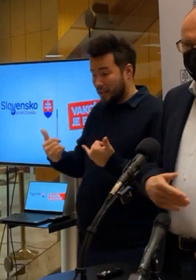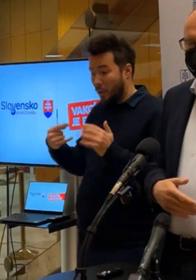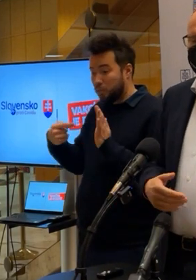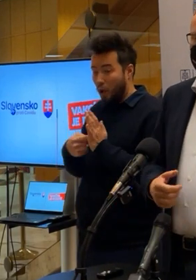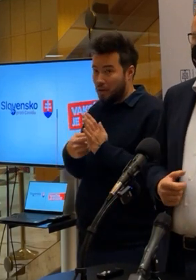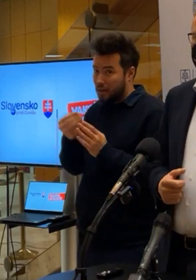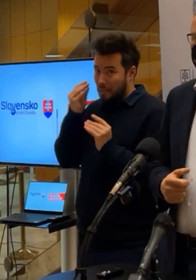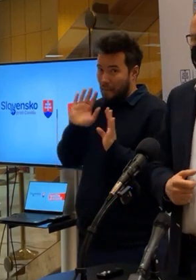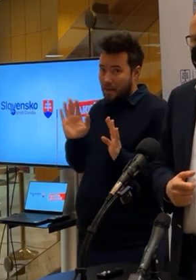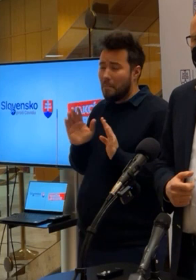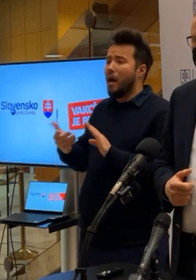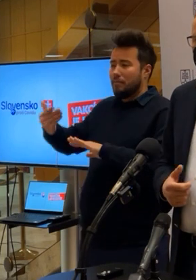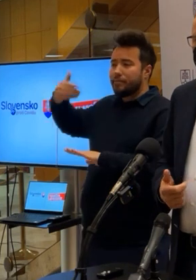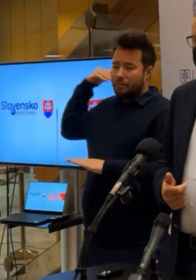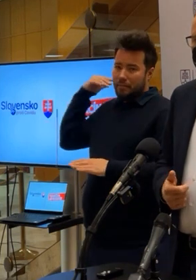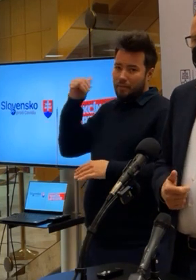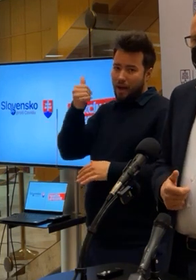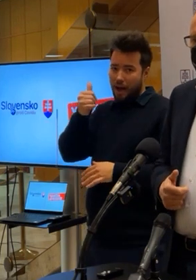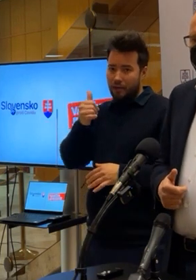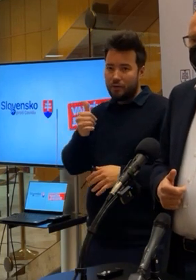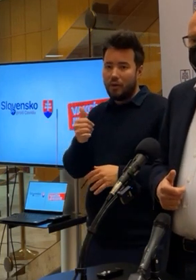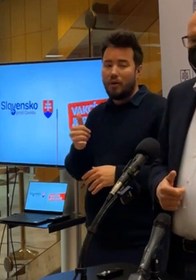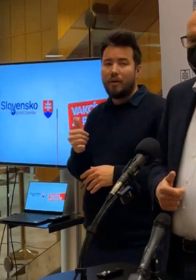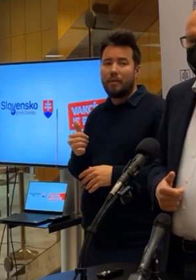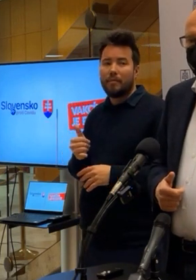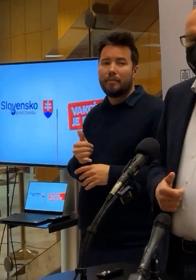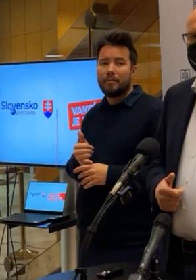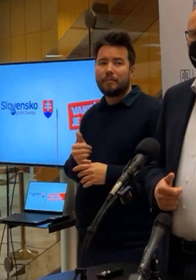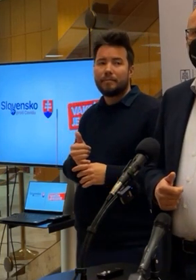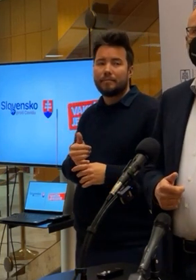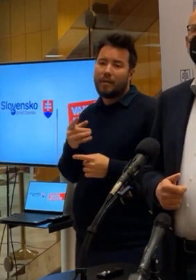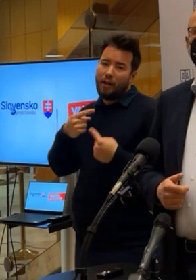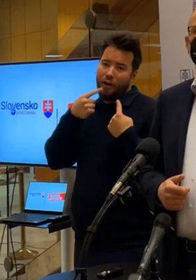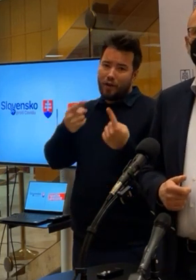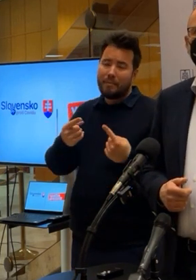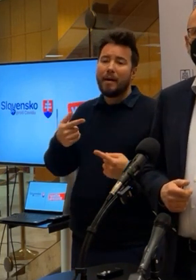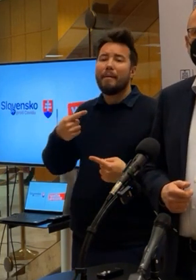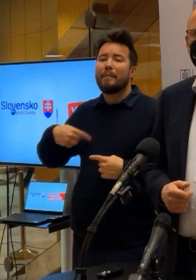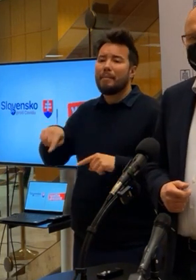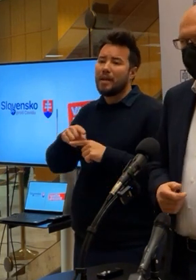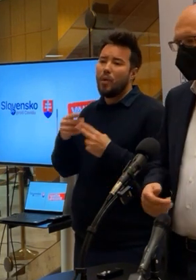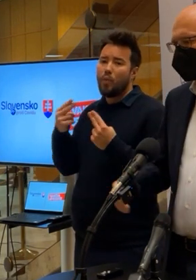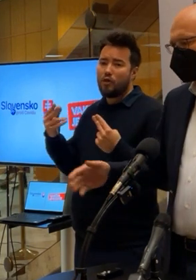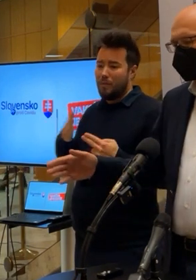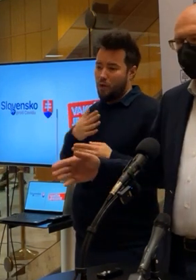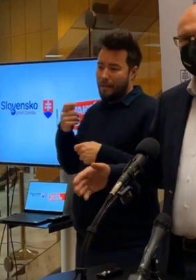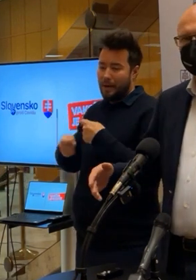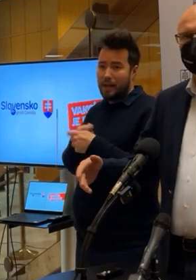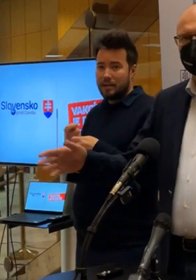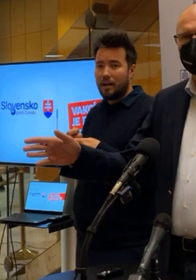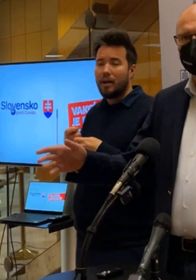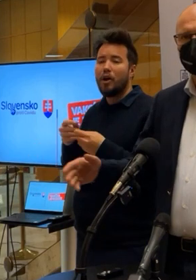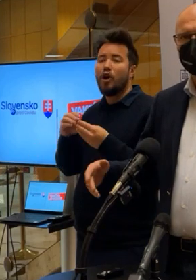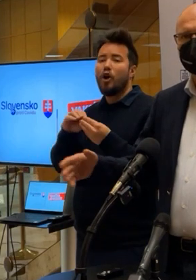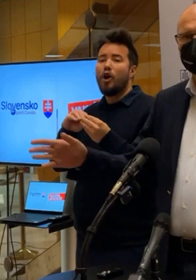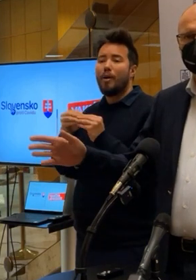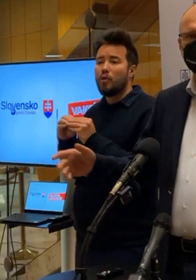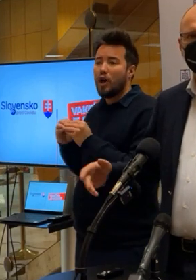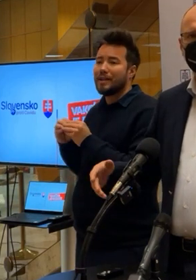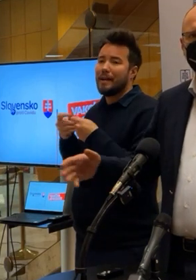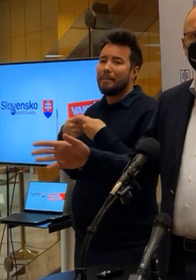V minulosti áno, ale... Hovorím vám, pre mňa sú podstatné iné veci a to je to, že už nezatvárame predajne